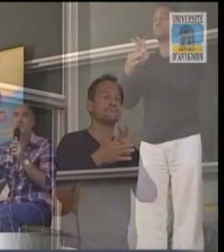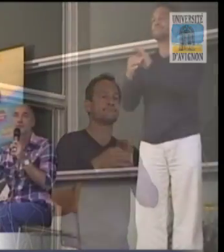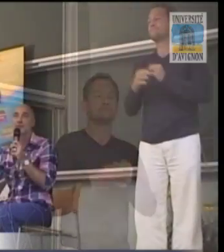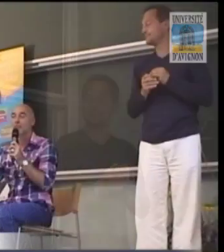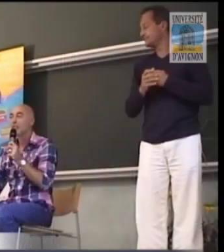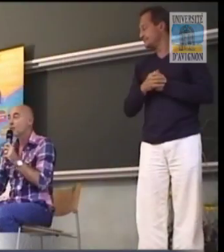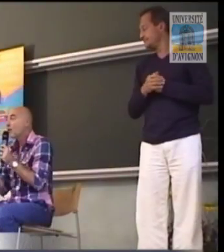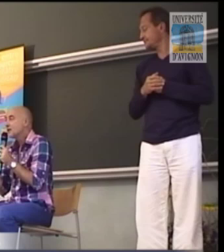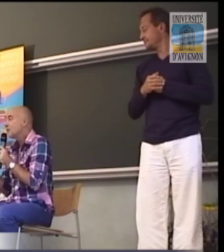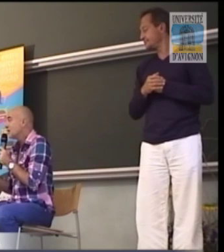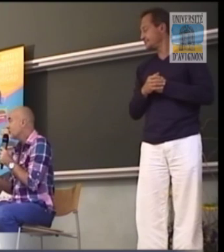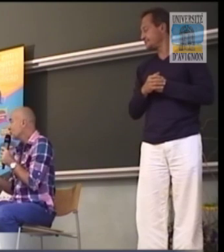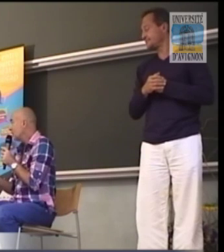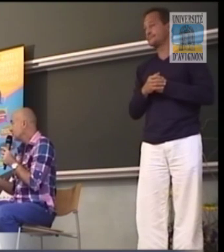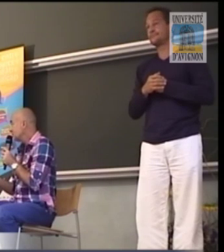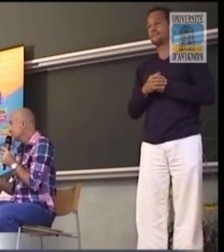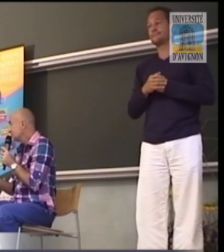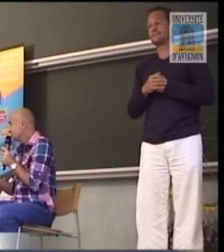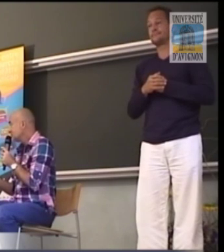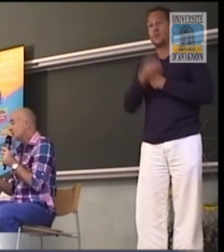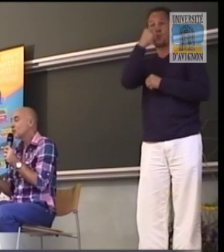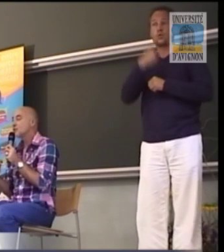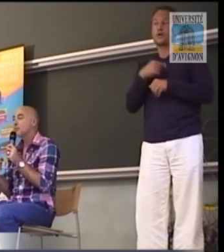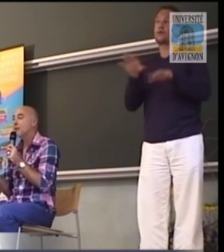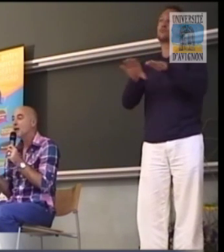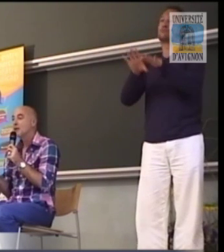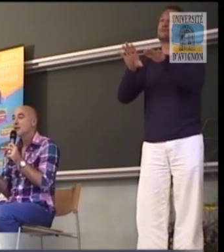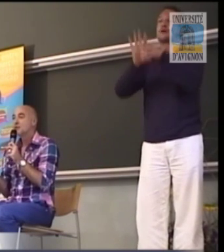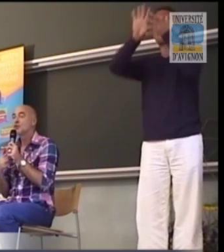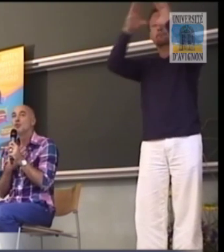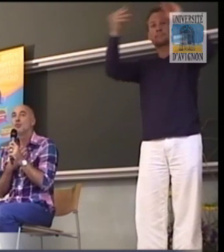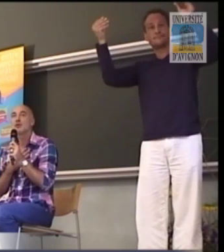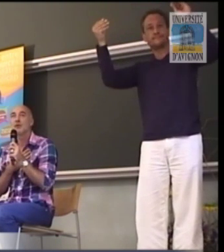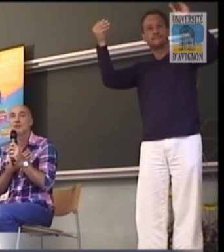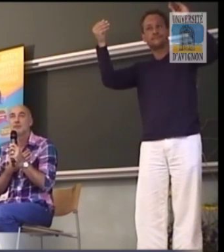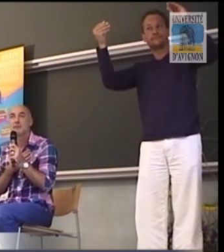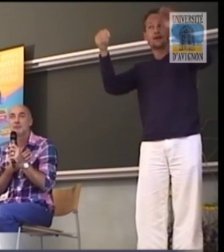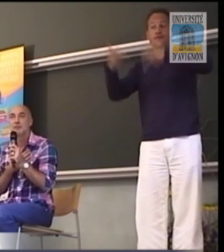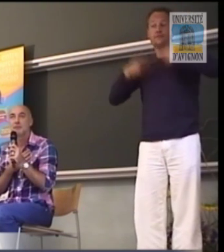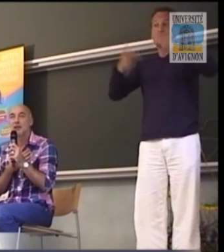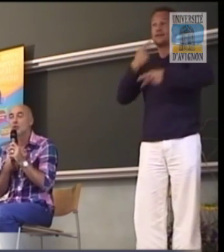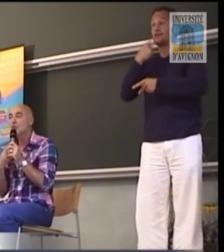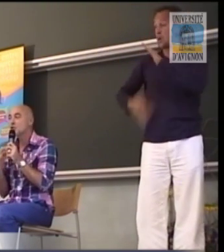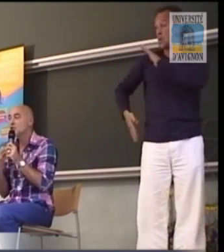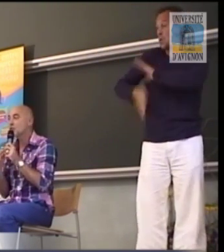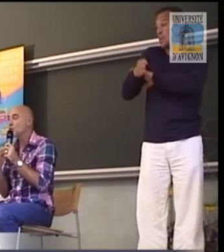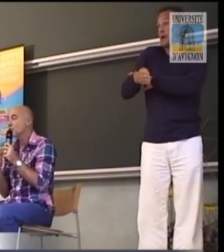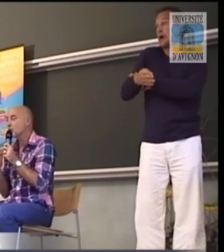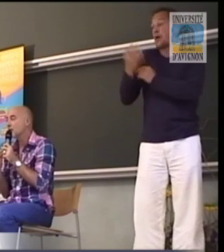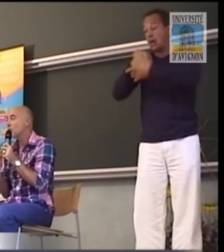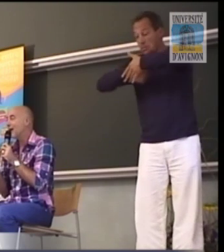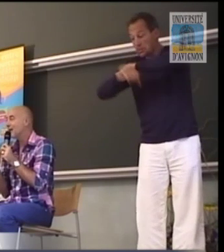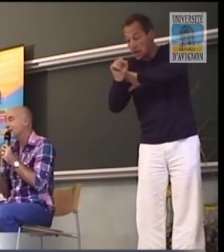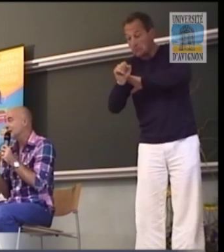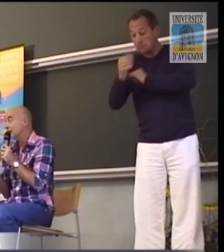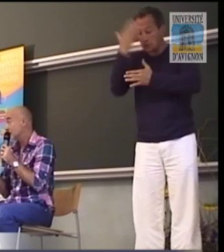performant. Pour moi, c'est la métaphore de la vie. C'est-à-dire qu'on ne sait pas ce que nous possédons, mais que nous sentons que